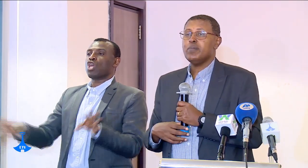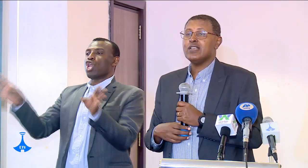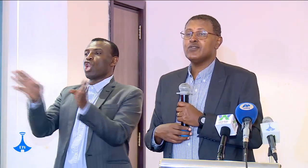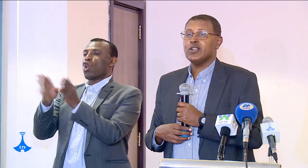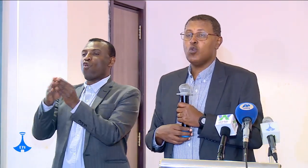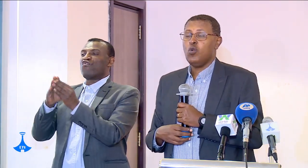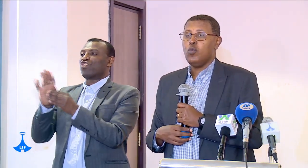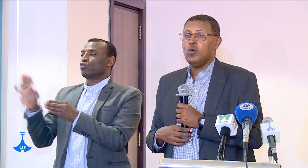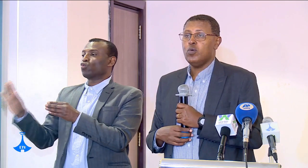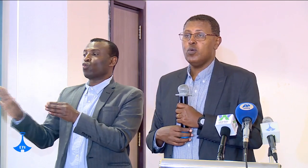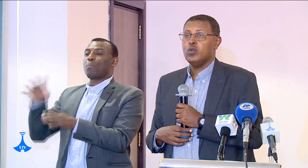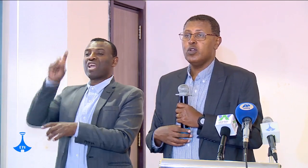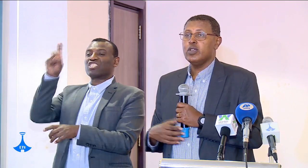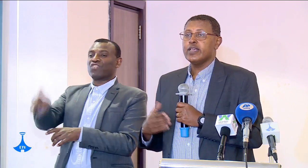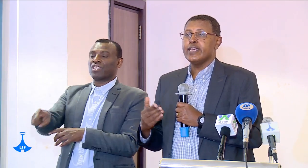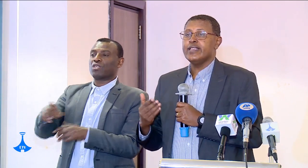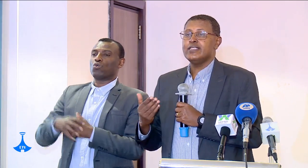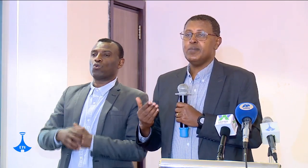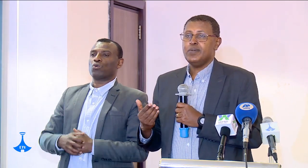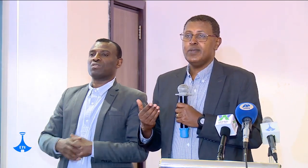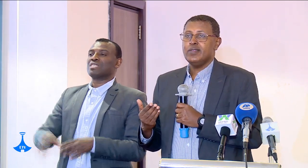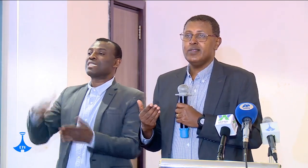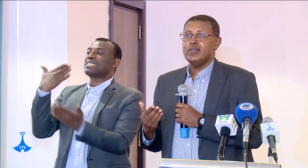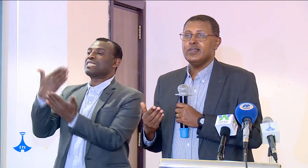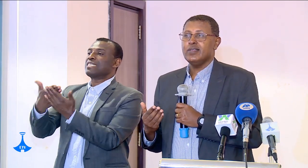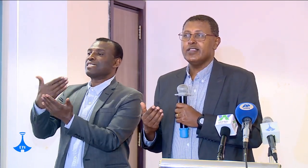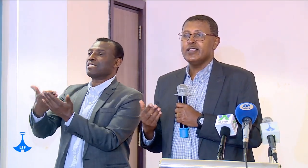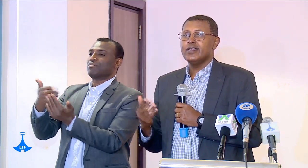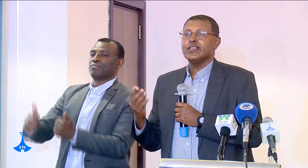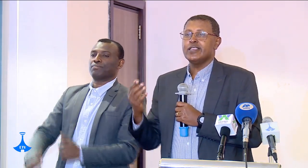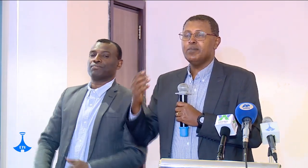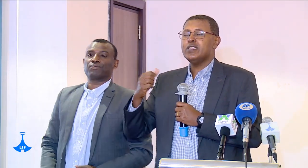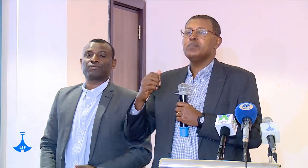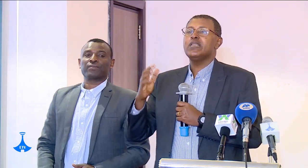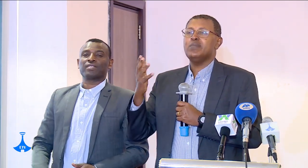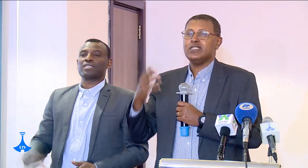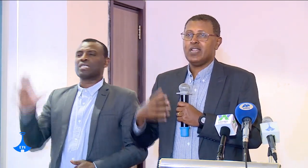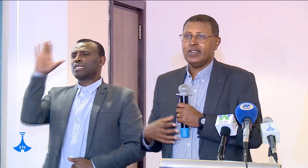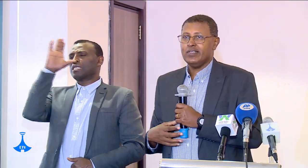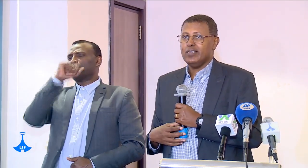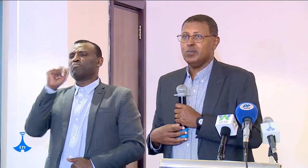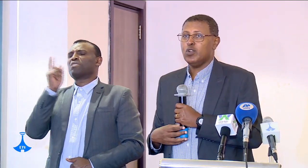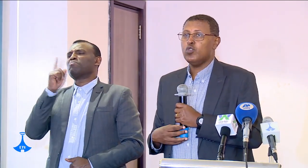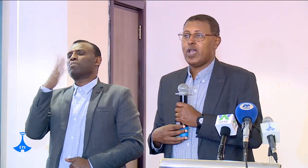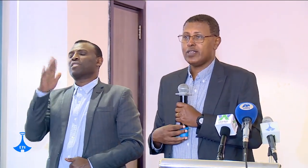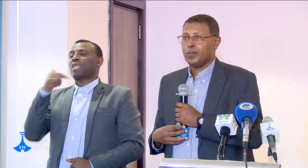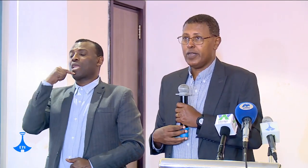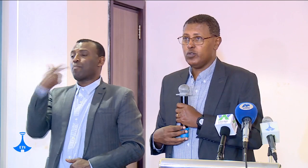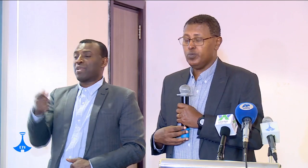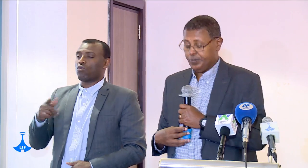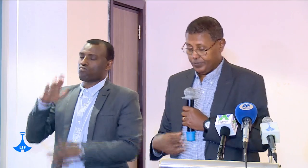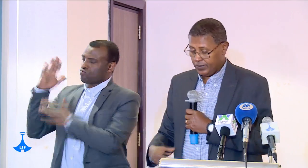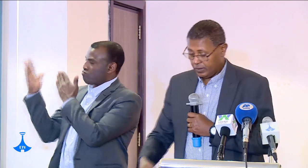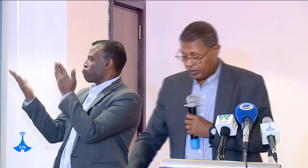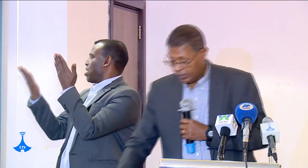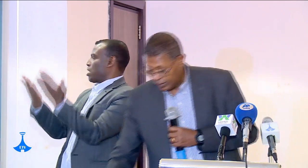ለኮንፈረንሱ የሚያስፈልጎ ገንዘብ ግምት ምን ይመስላል የሚለውን